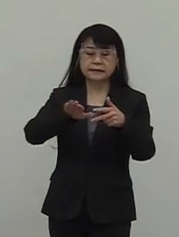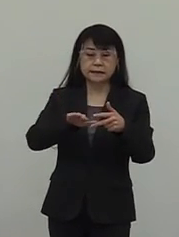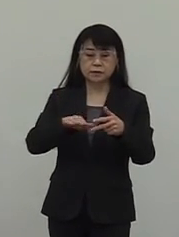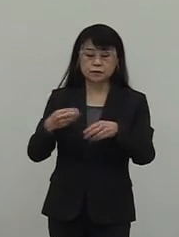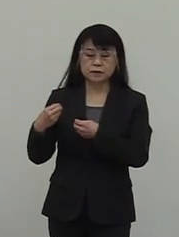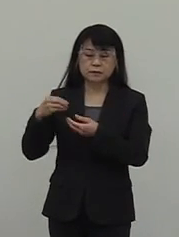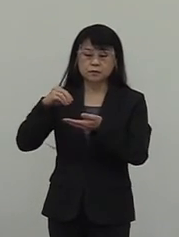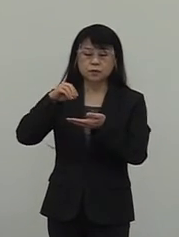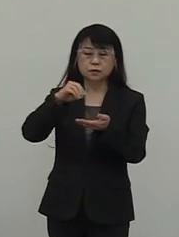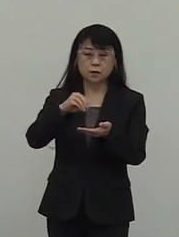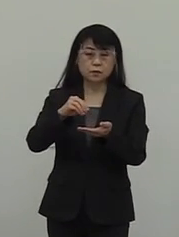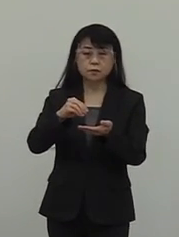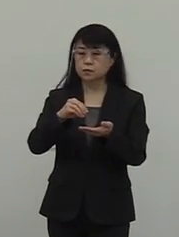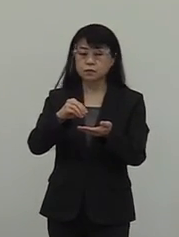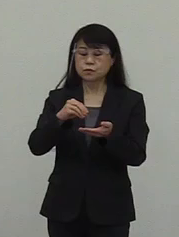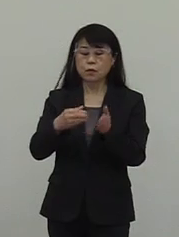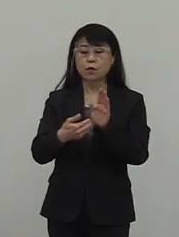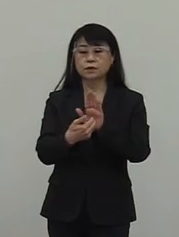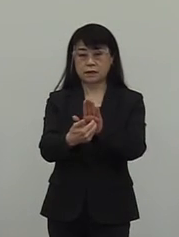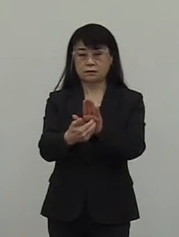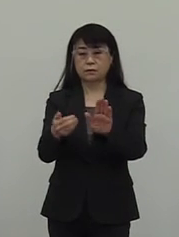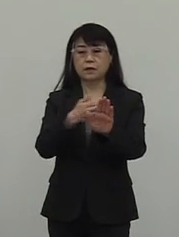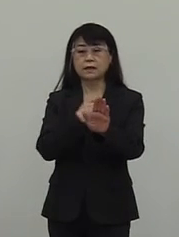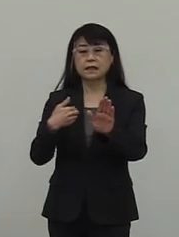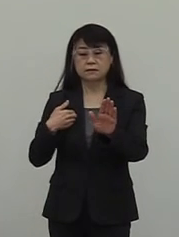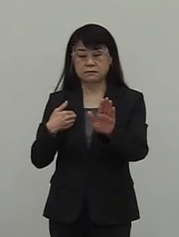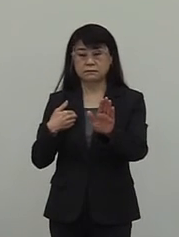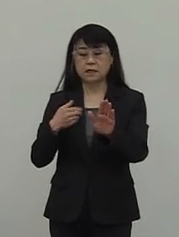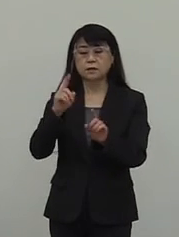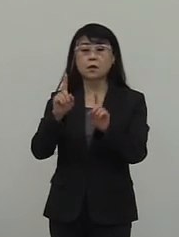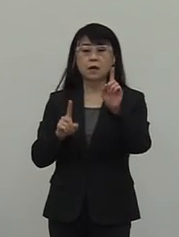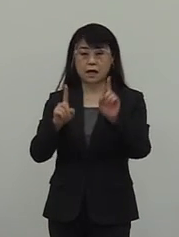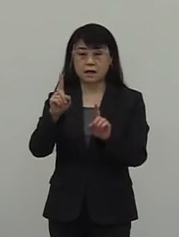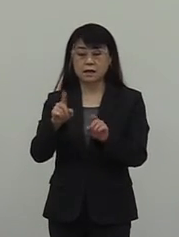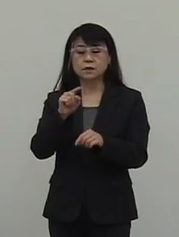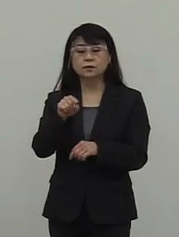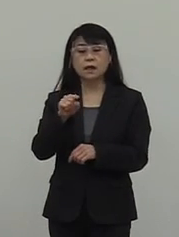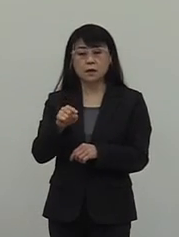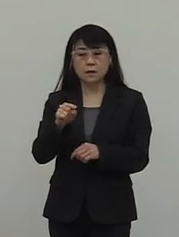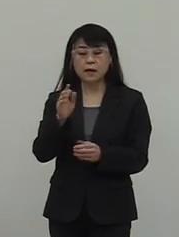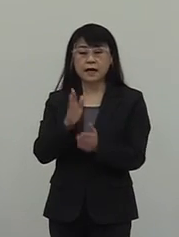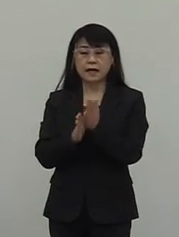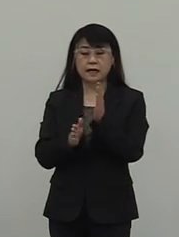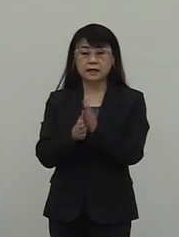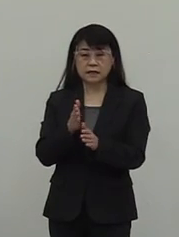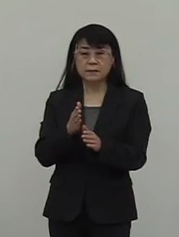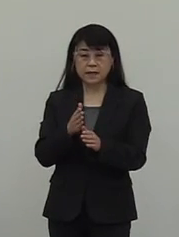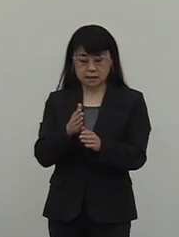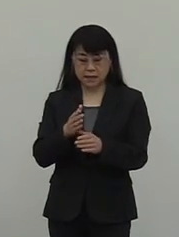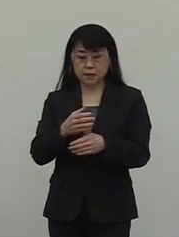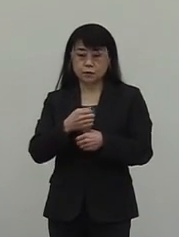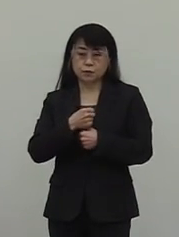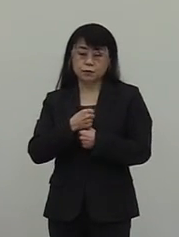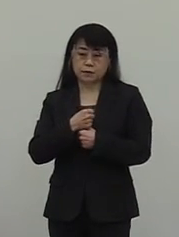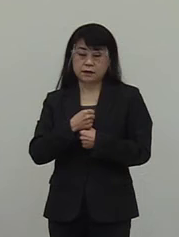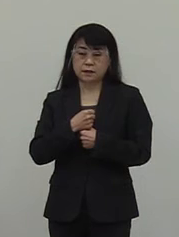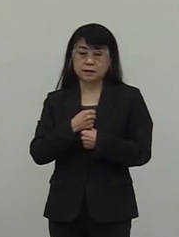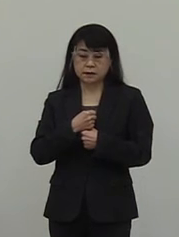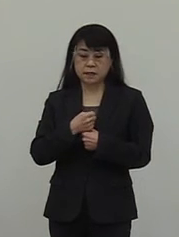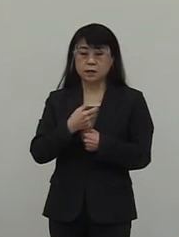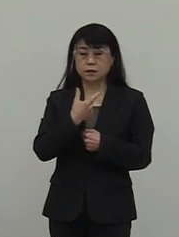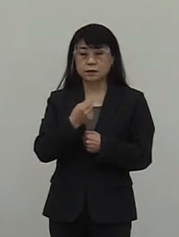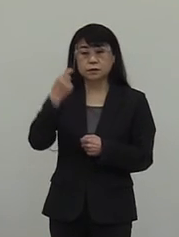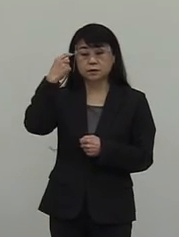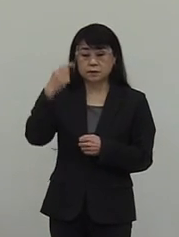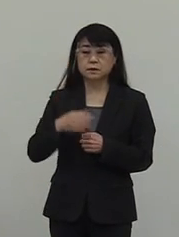むことを防げるのかということに、あの今一度ですね、さらに様子を見ていただければいけない